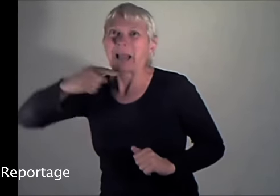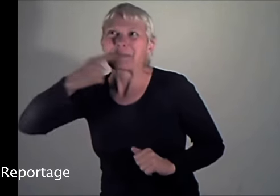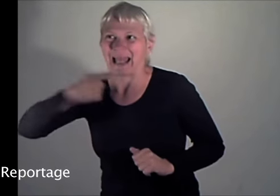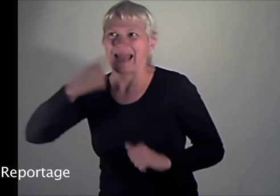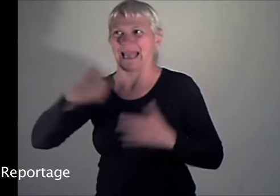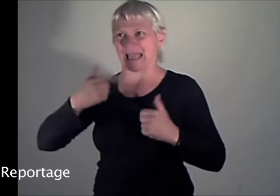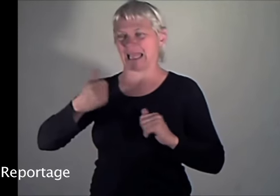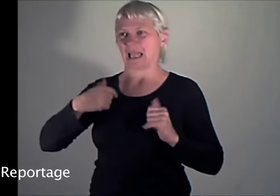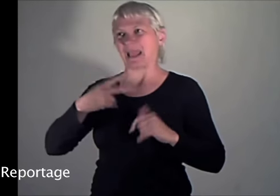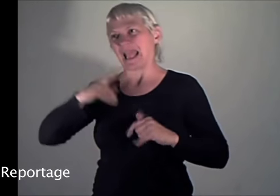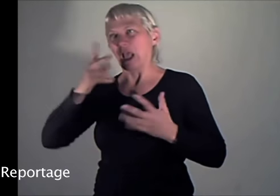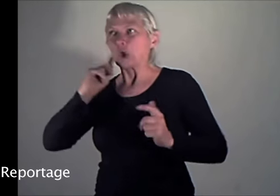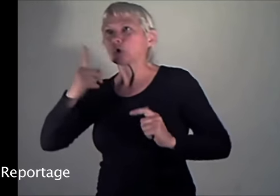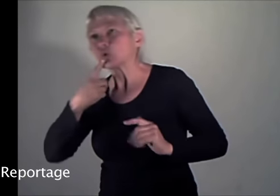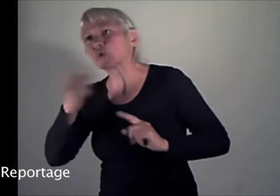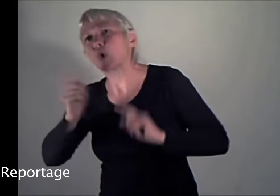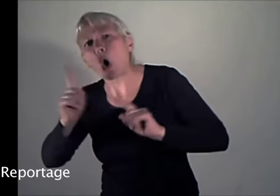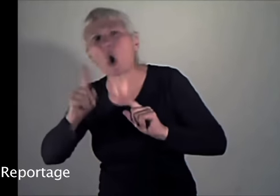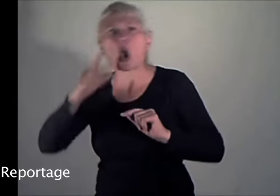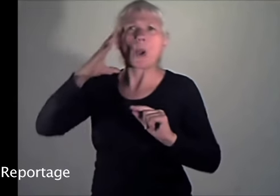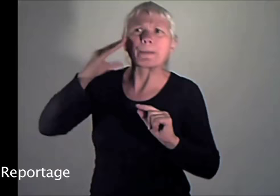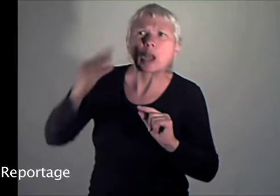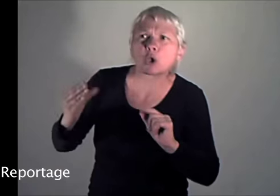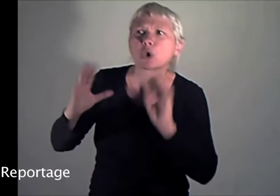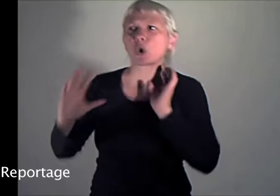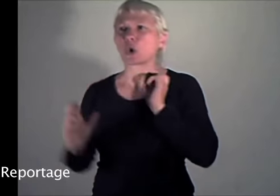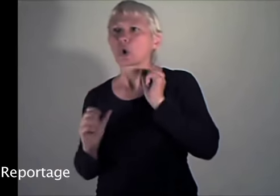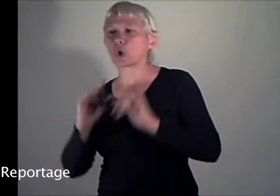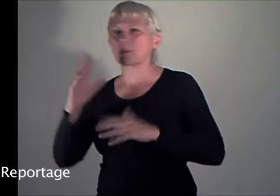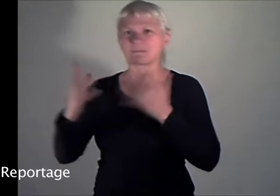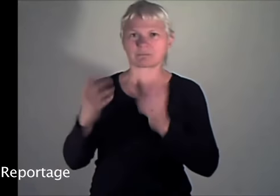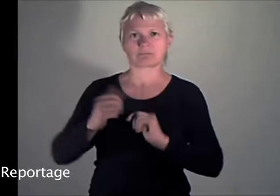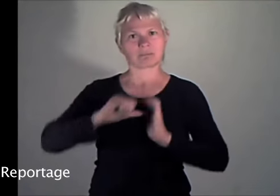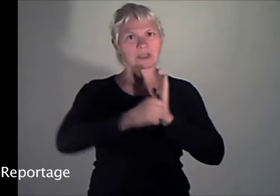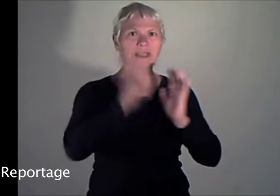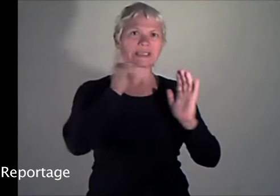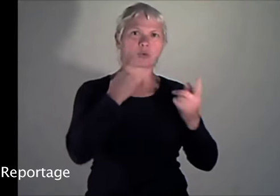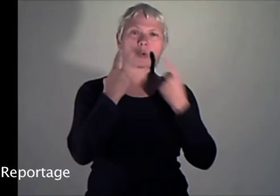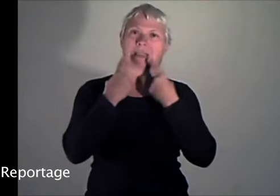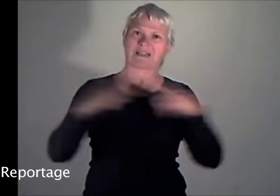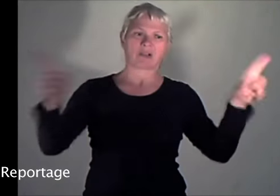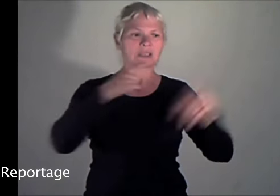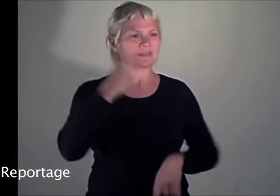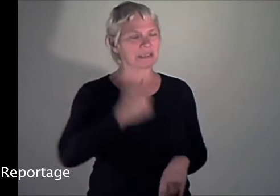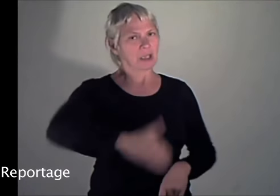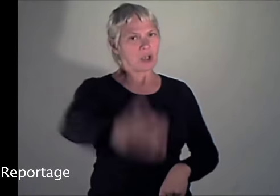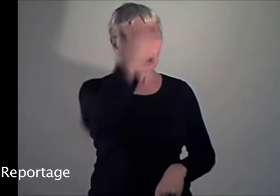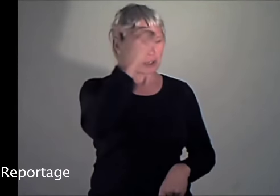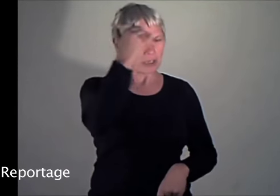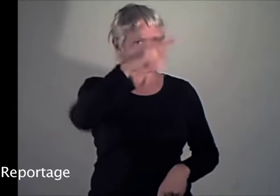Identité de sourd, ça veut dire qu'on reconnaît une histoire, on reconnaît une culture de sourd, et on l'a choisi en fait, si tu veux. On